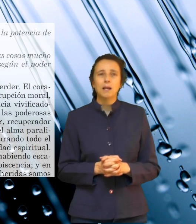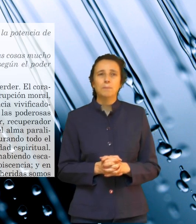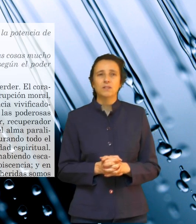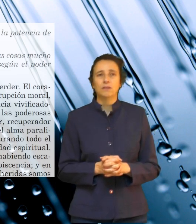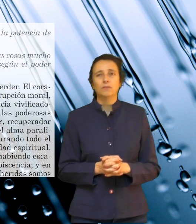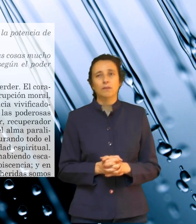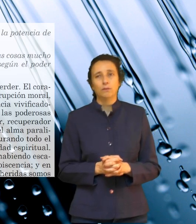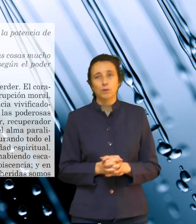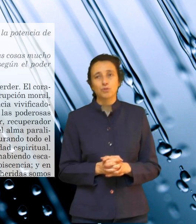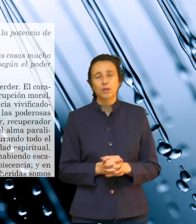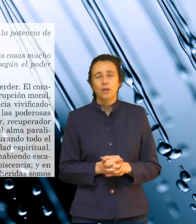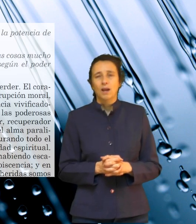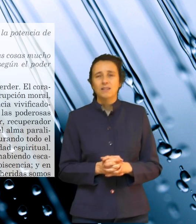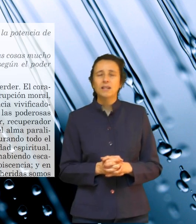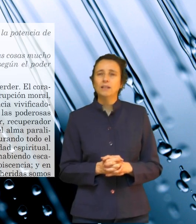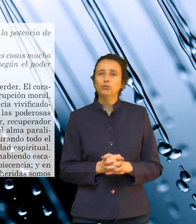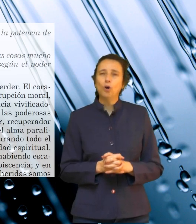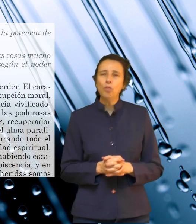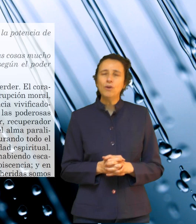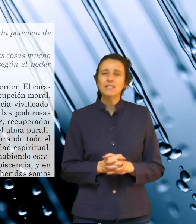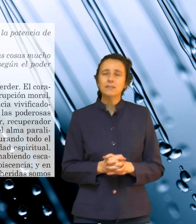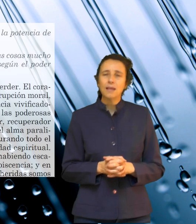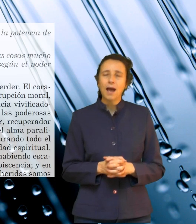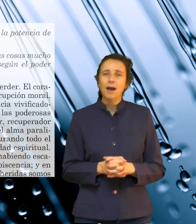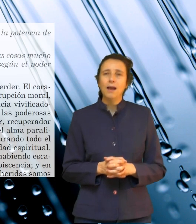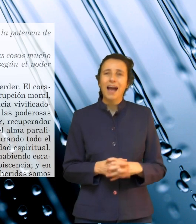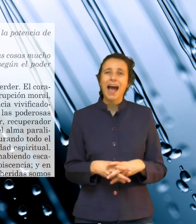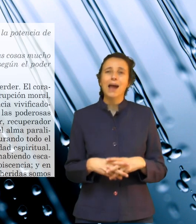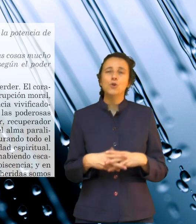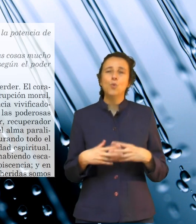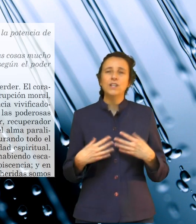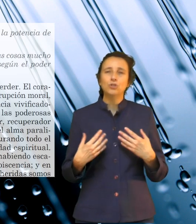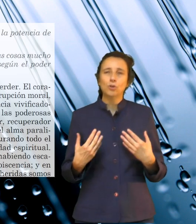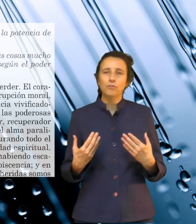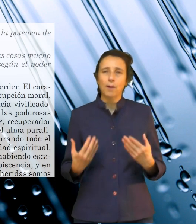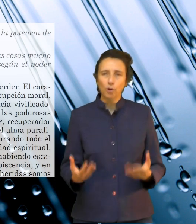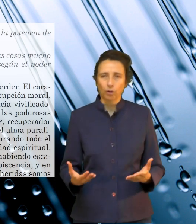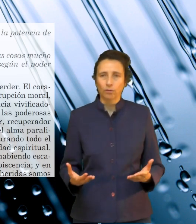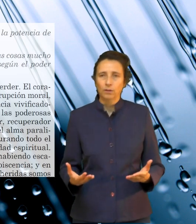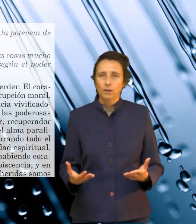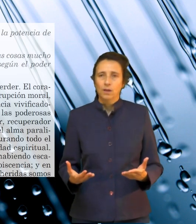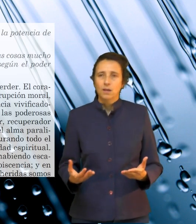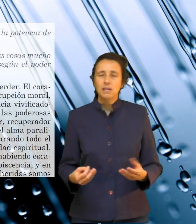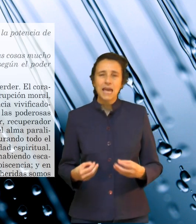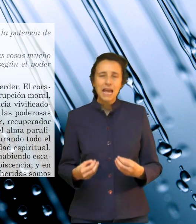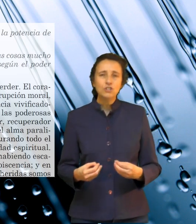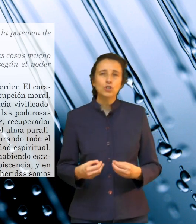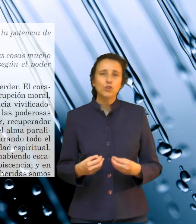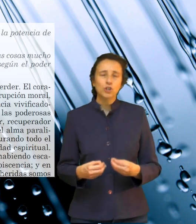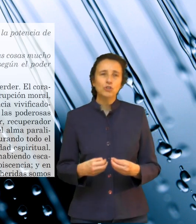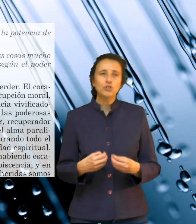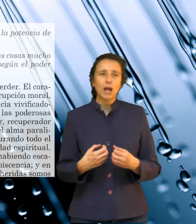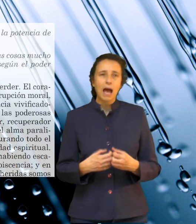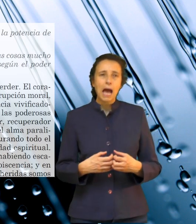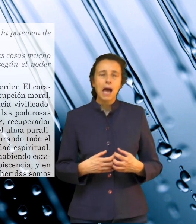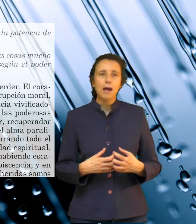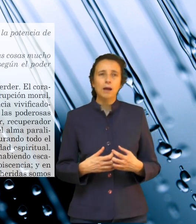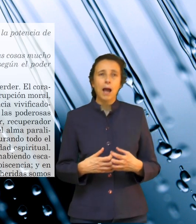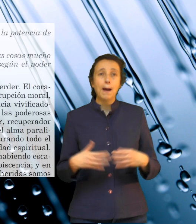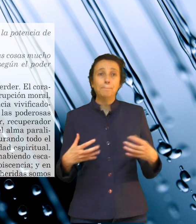delante de la presencia de Dios. Así que todo está a nuestro favor. Y de hecho